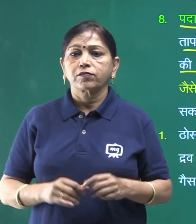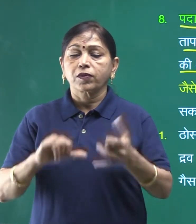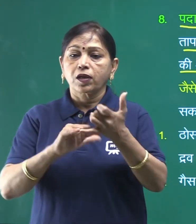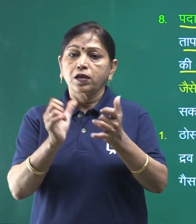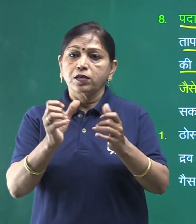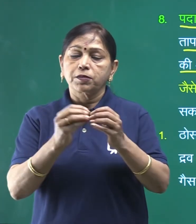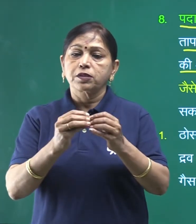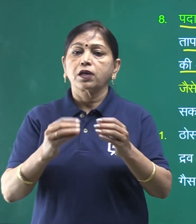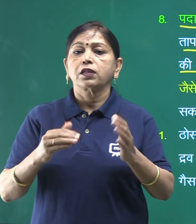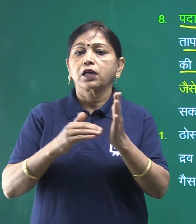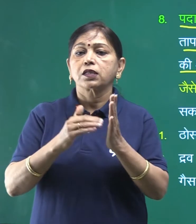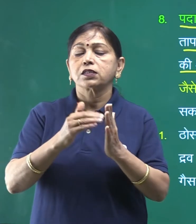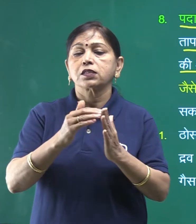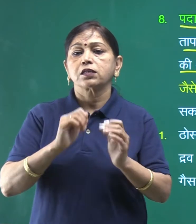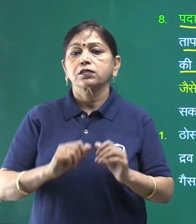अवस्था